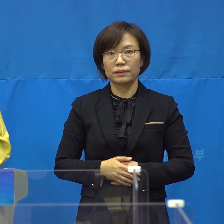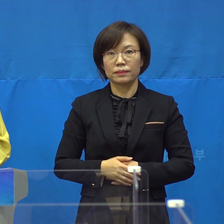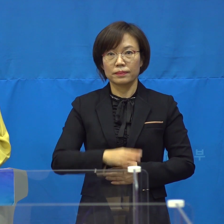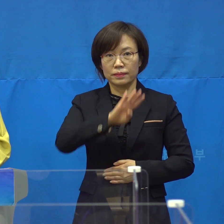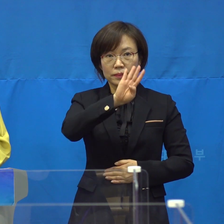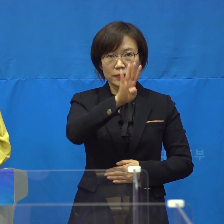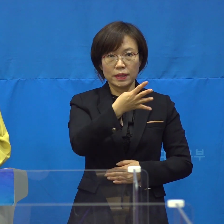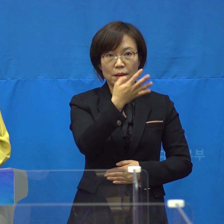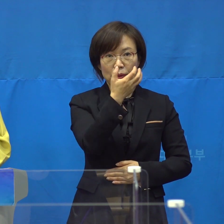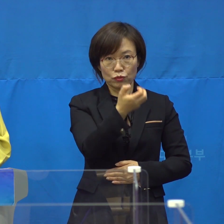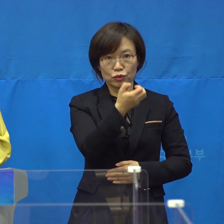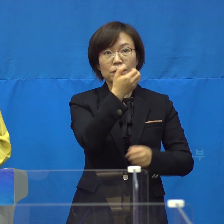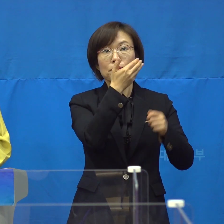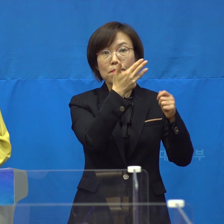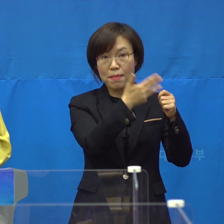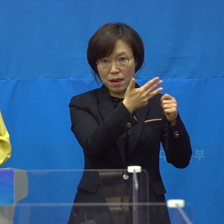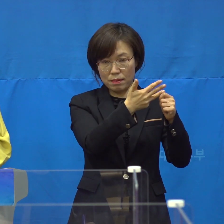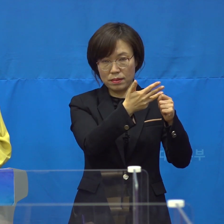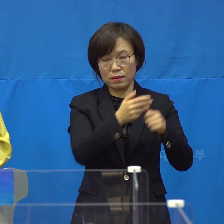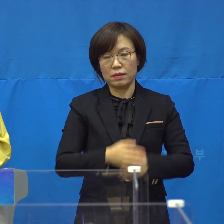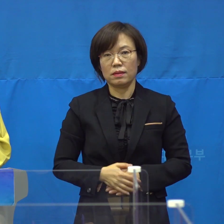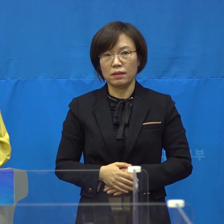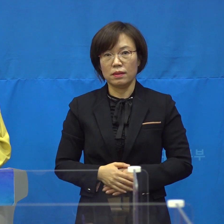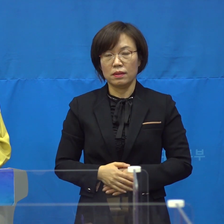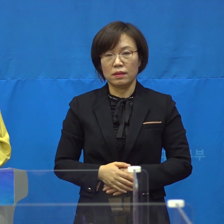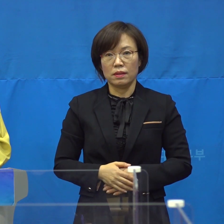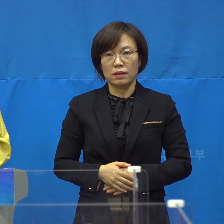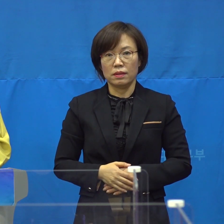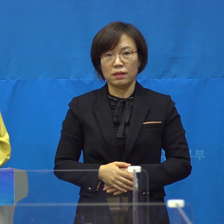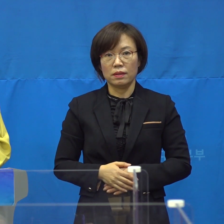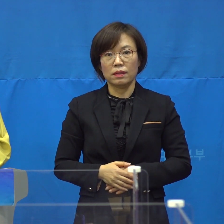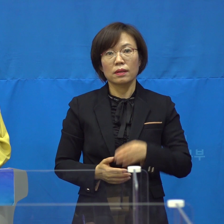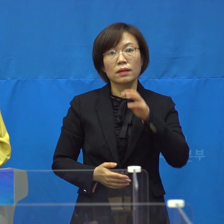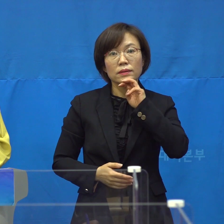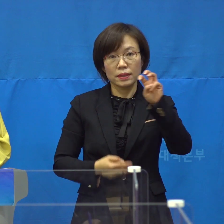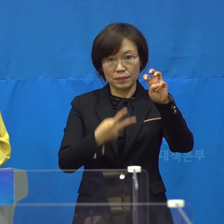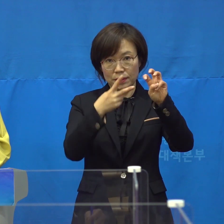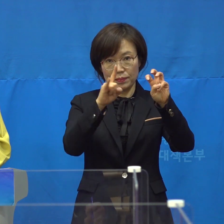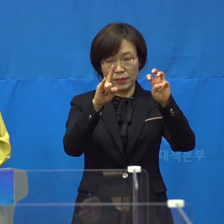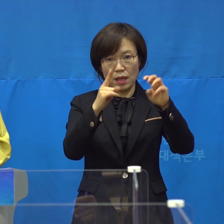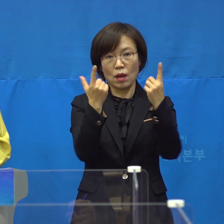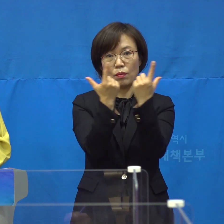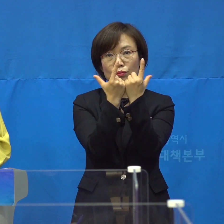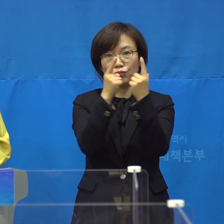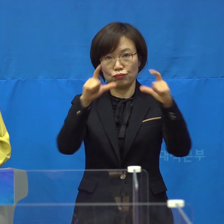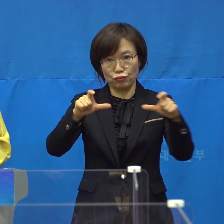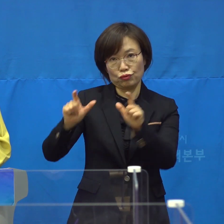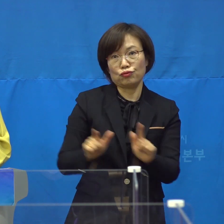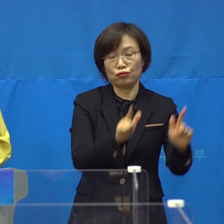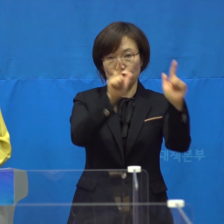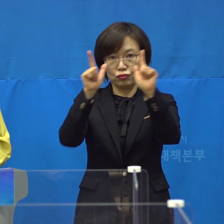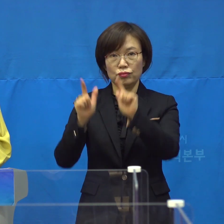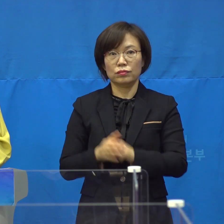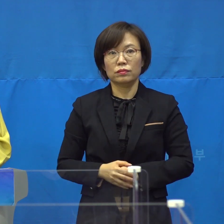울산 498번 확진자 관련입니다. 30대로서 북구 거주자입니다.